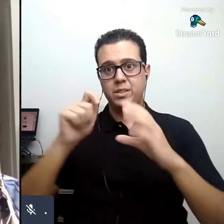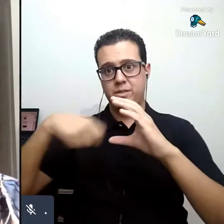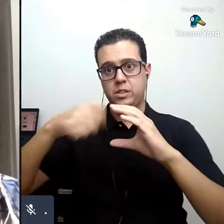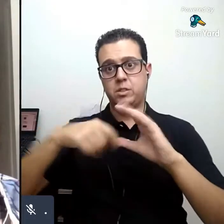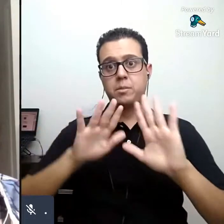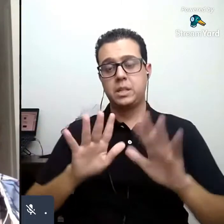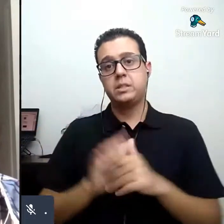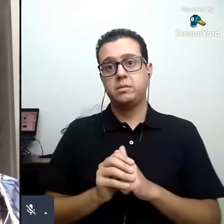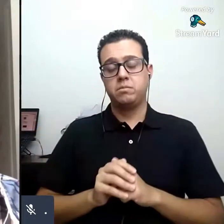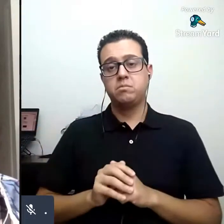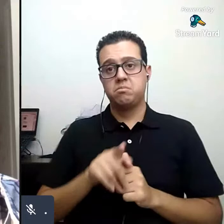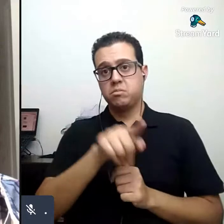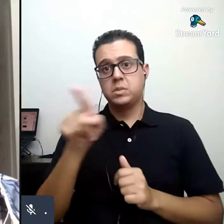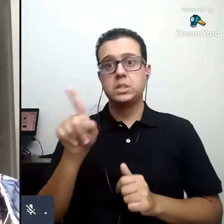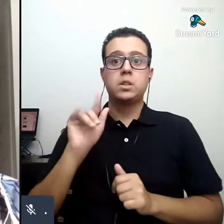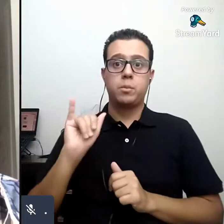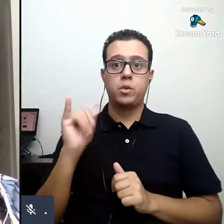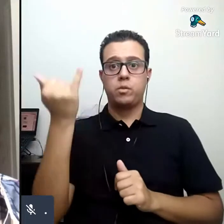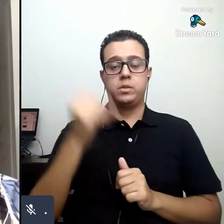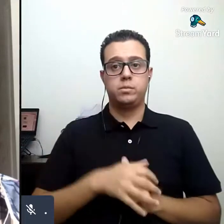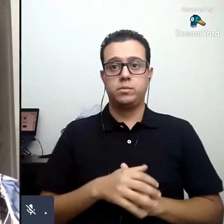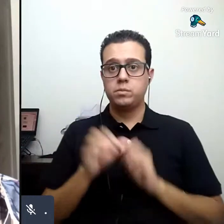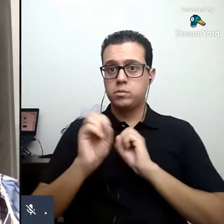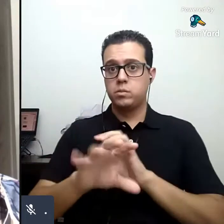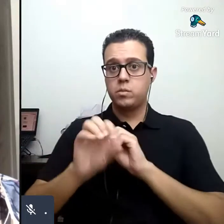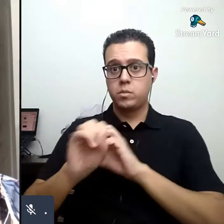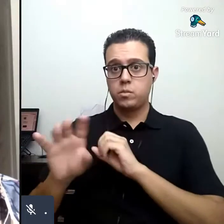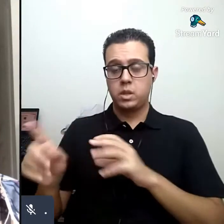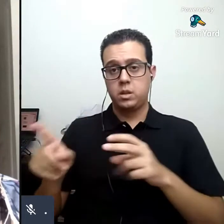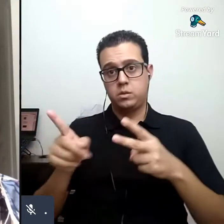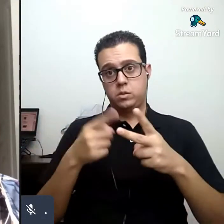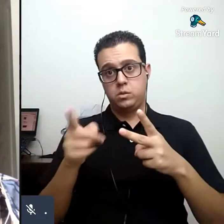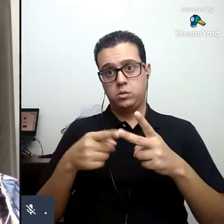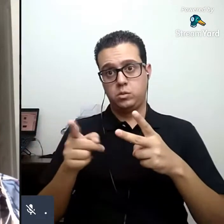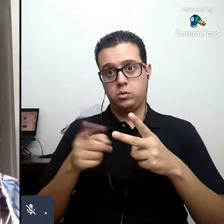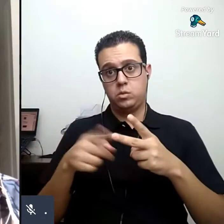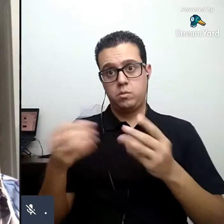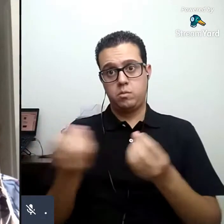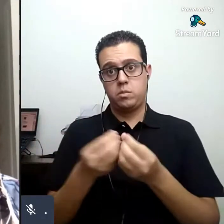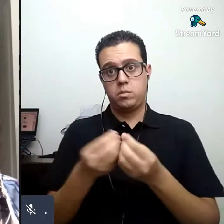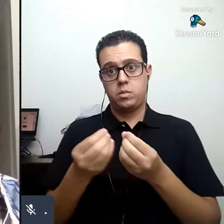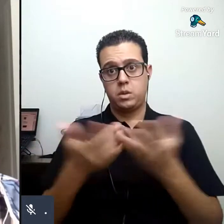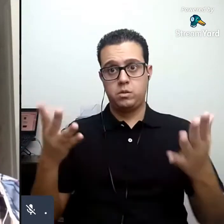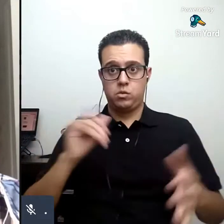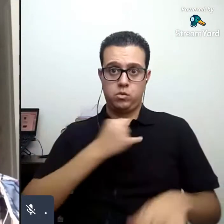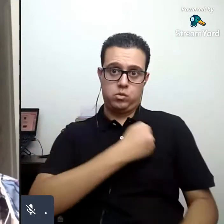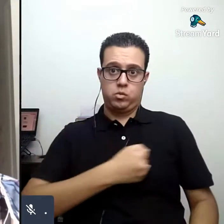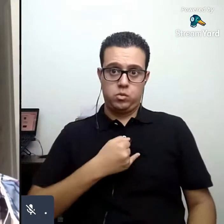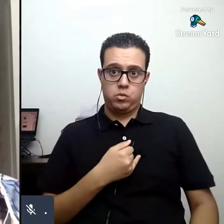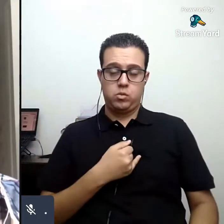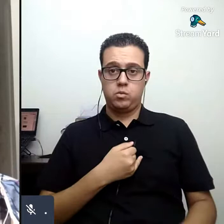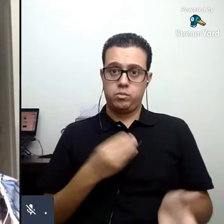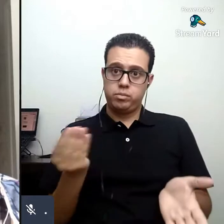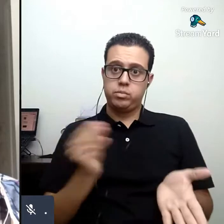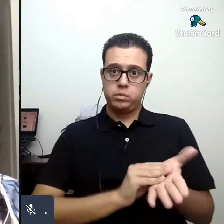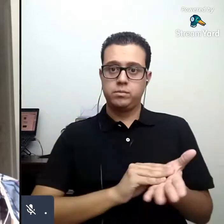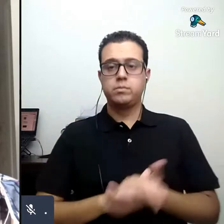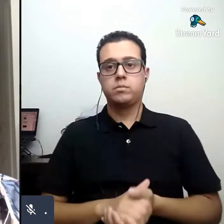ter aproveitado os ensinos deste segundo milagre descrito por João e creiam mais que vocês